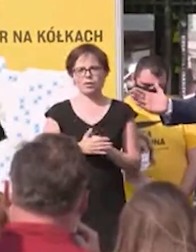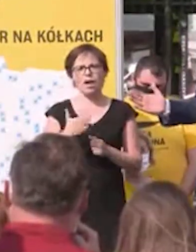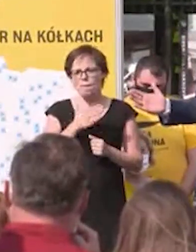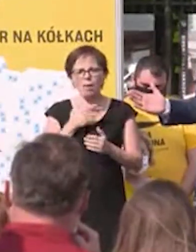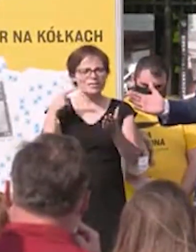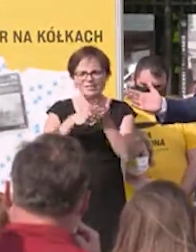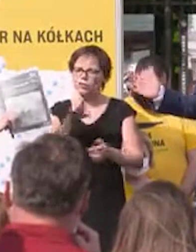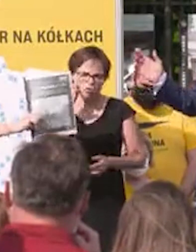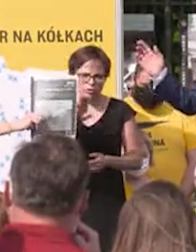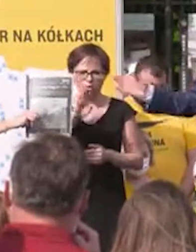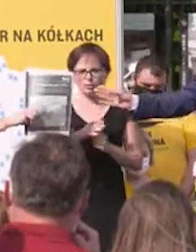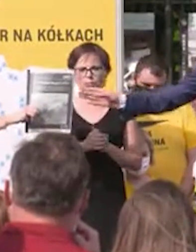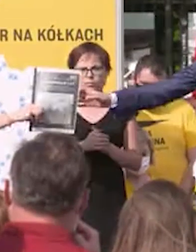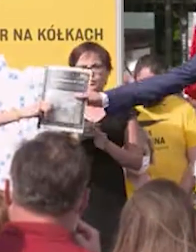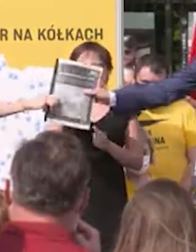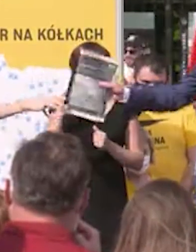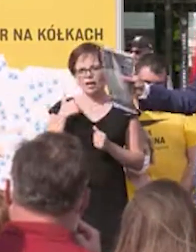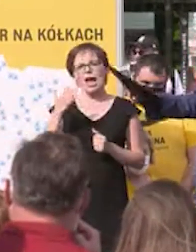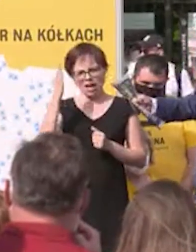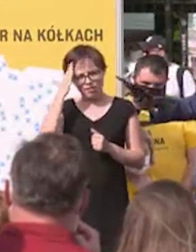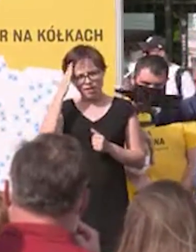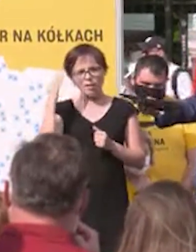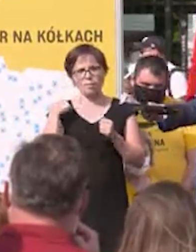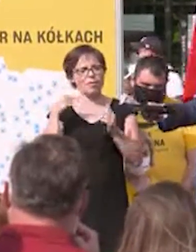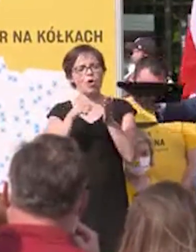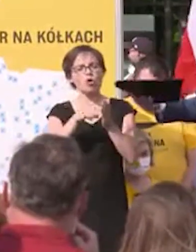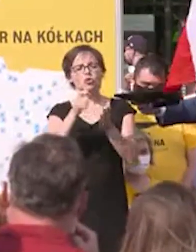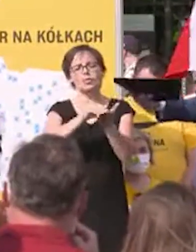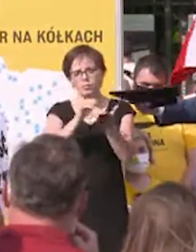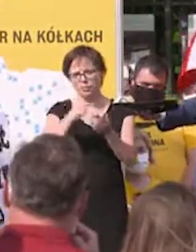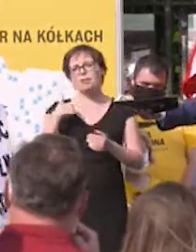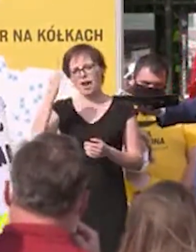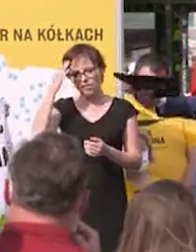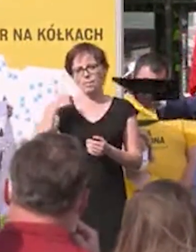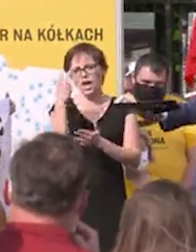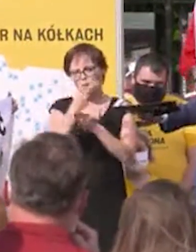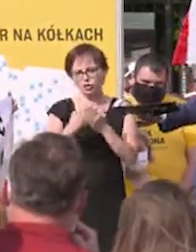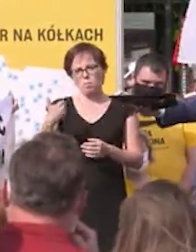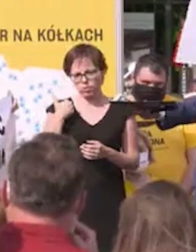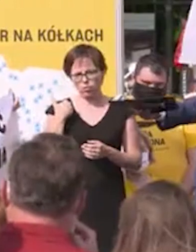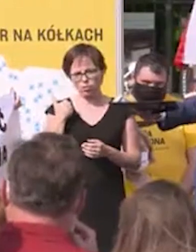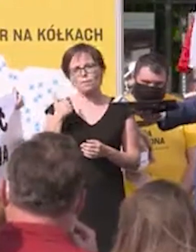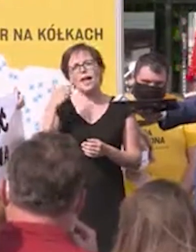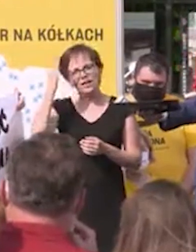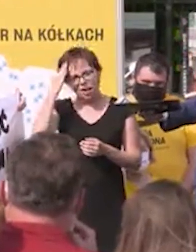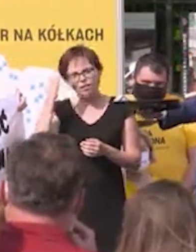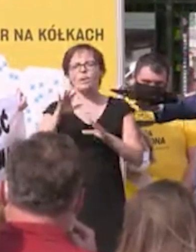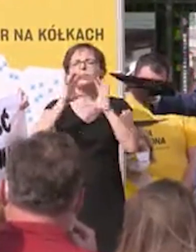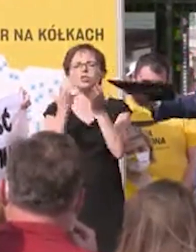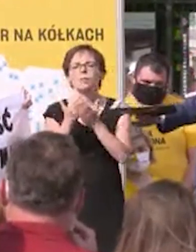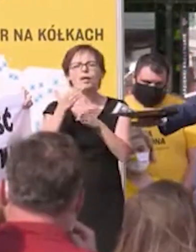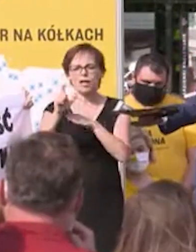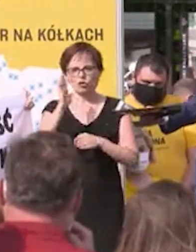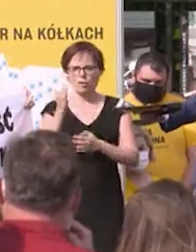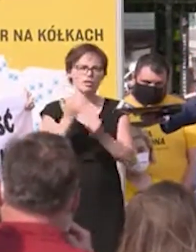dokładnie ten sam cel. I ja to wiem. Ja to wszystko, co tu napisaliście, wiem, bo to czytałem. I wiem, co stanie się z ziemią,